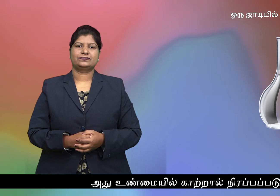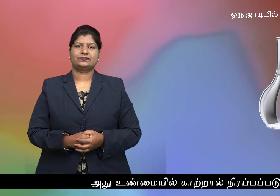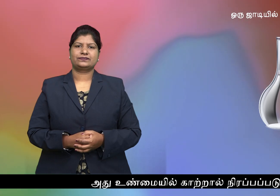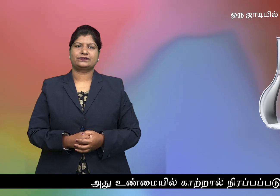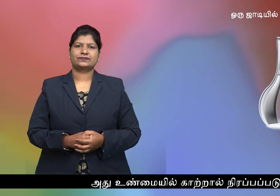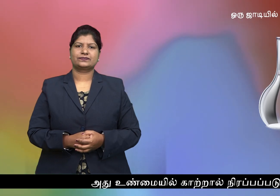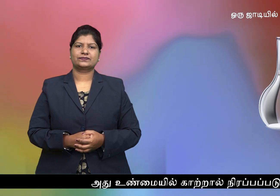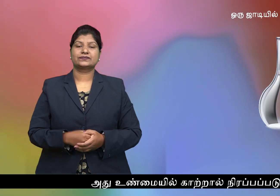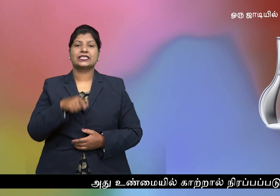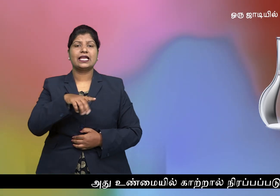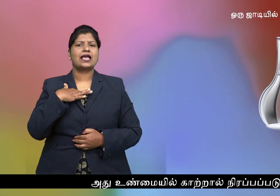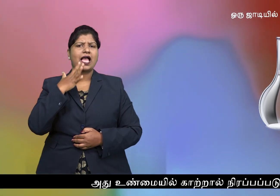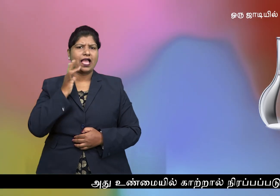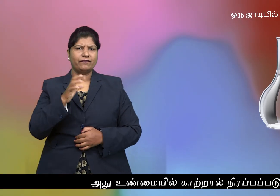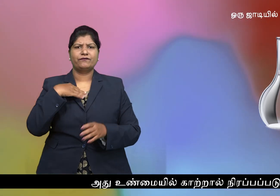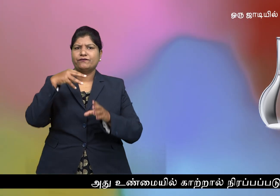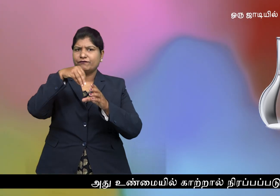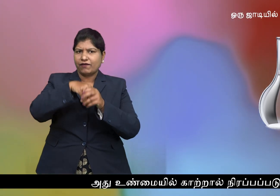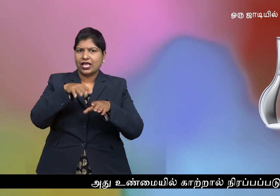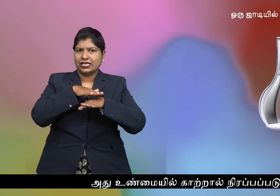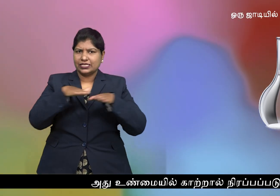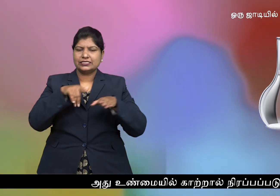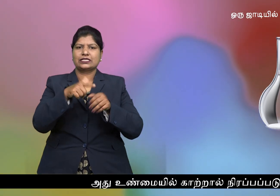அது உண்மையில் காற்றால் நிரப்பப்படுகிறது.